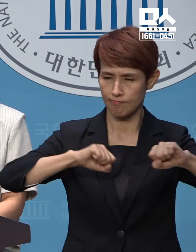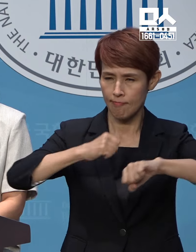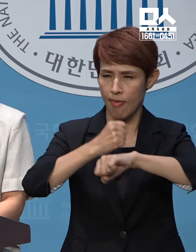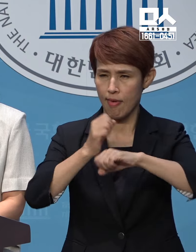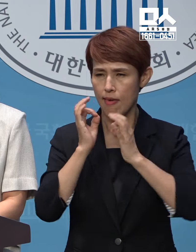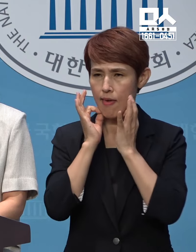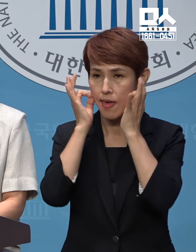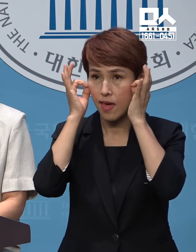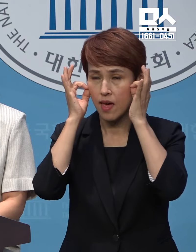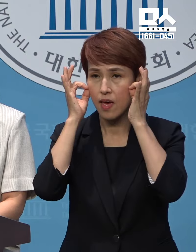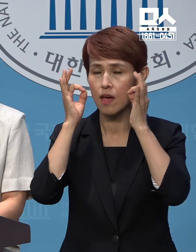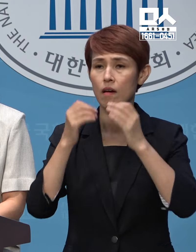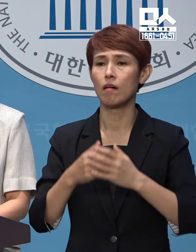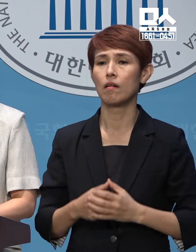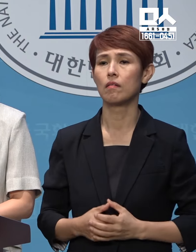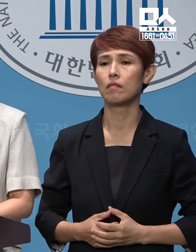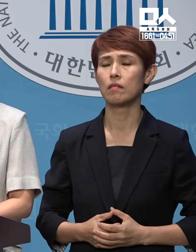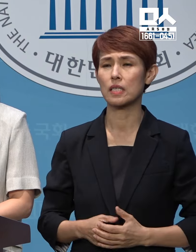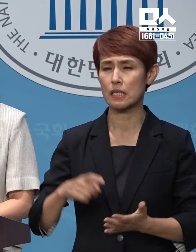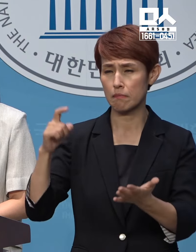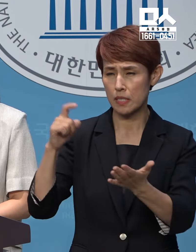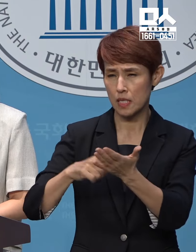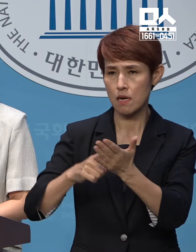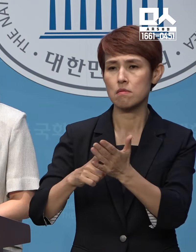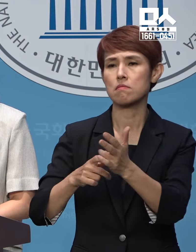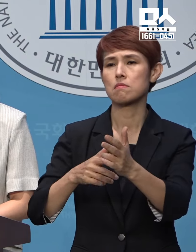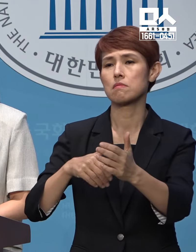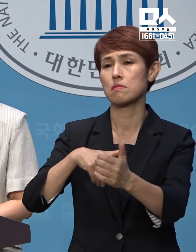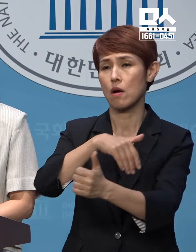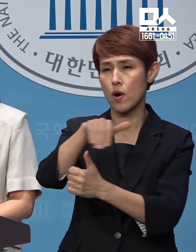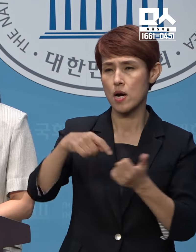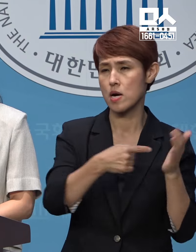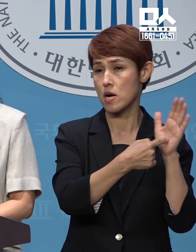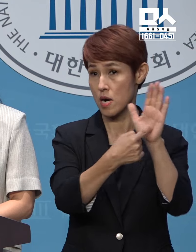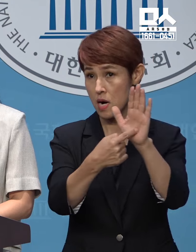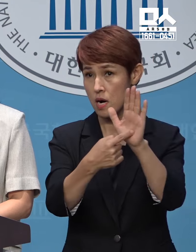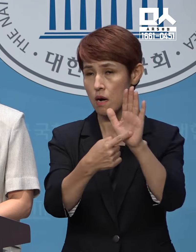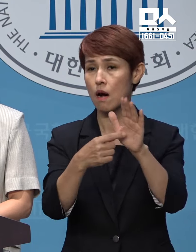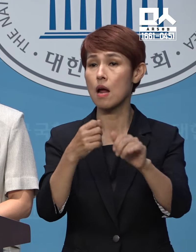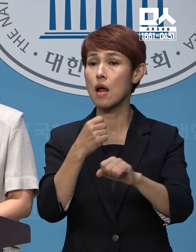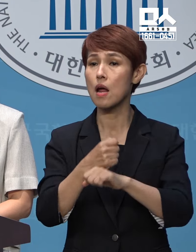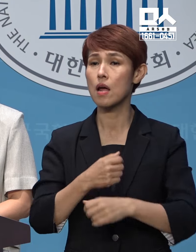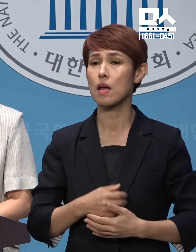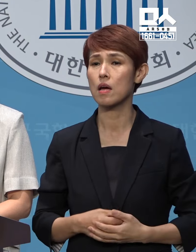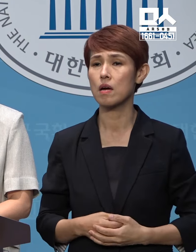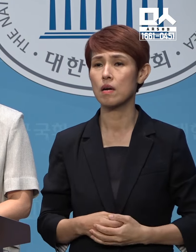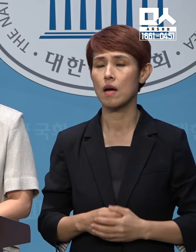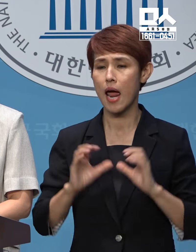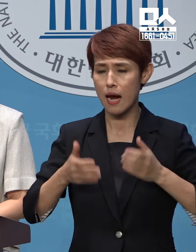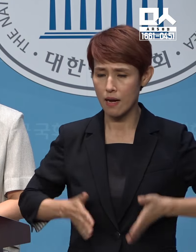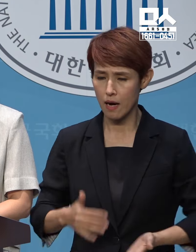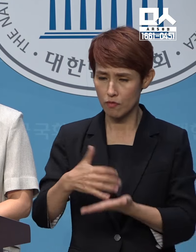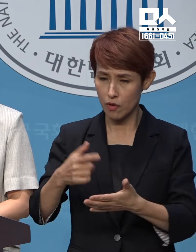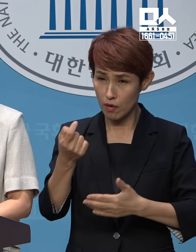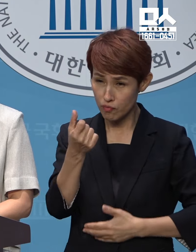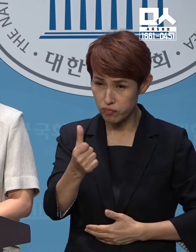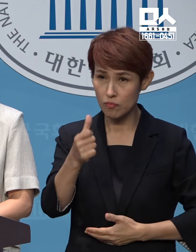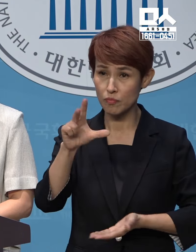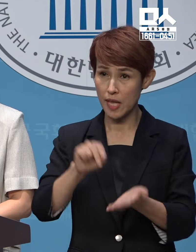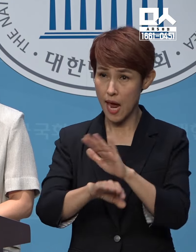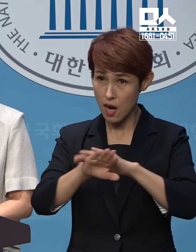가동하겠다며 인구 국가 비상사태를 선언하고 내놓은 엽기적인 저출생